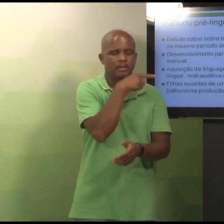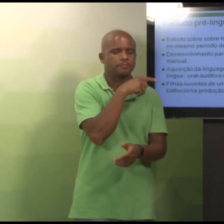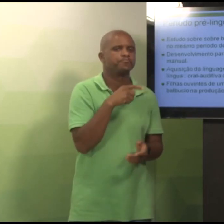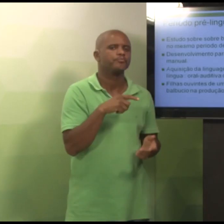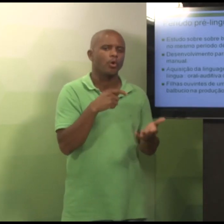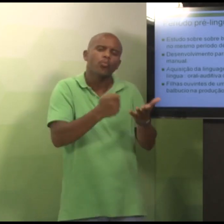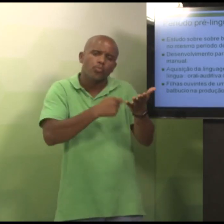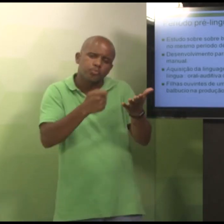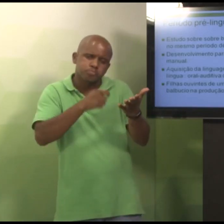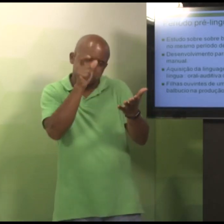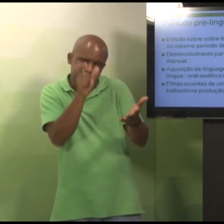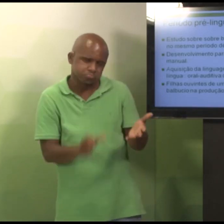balbucio.